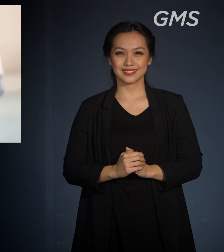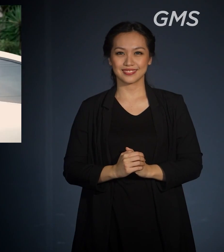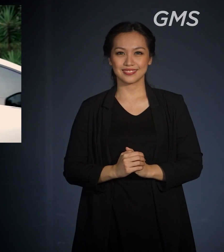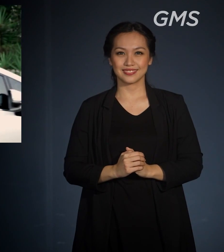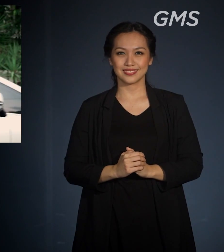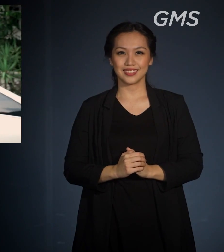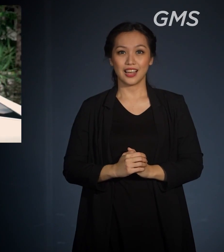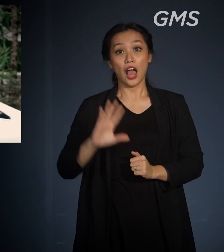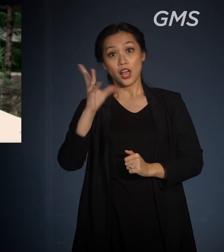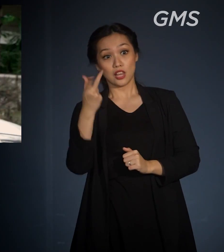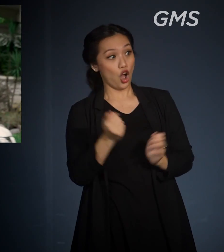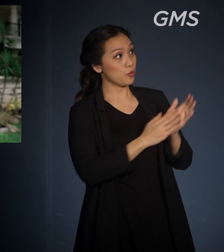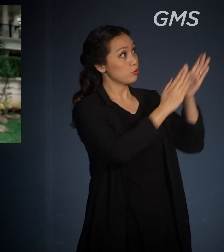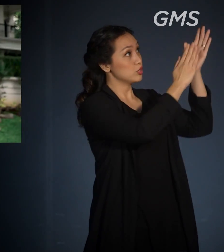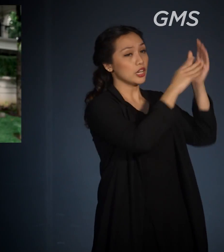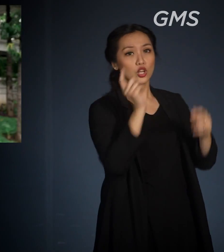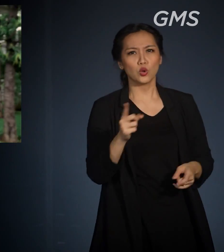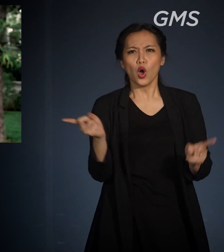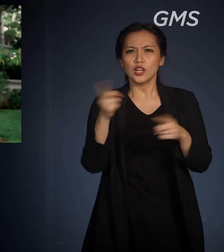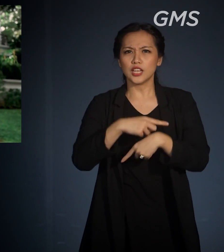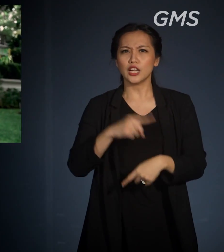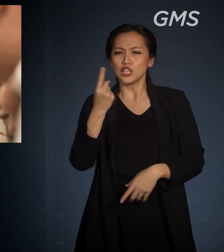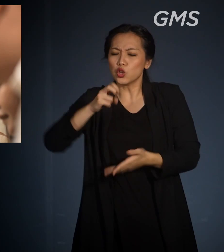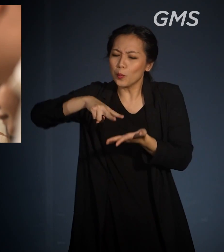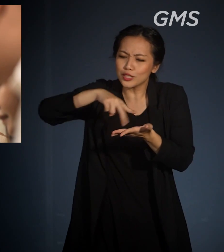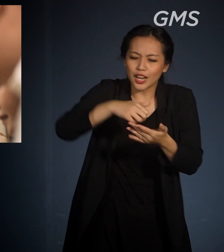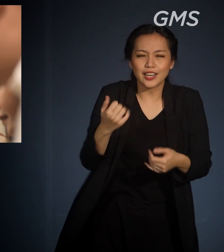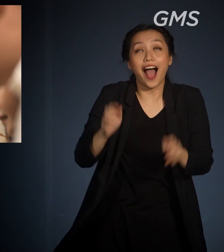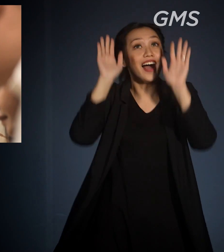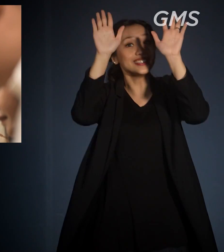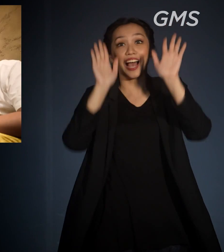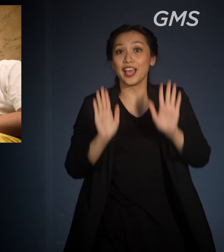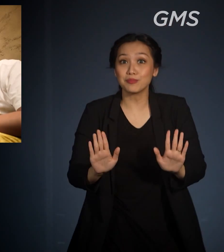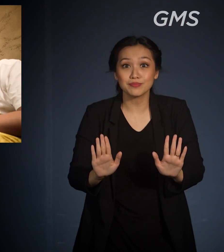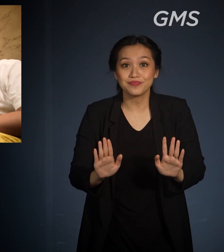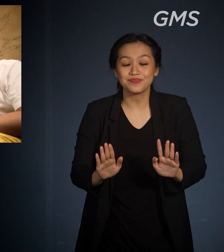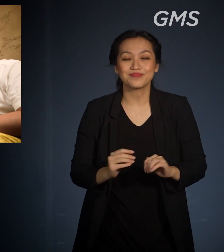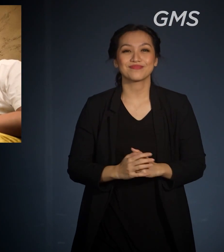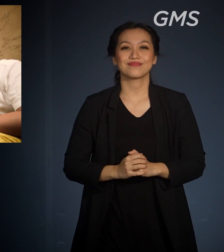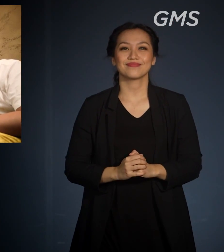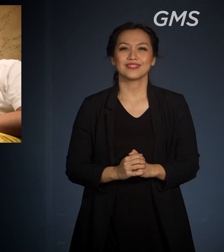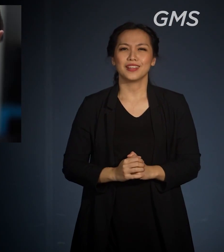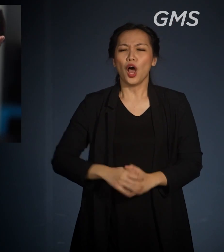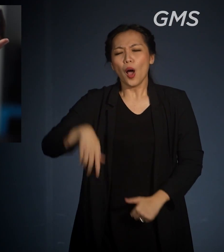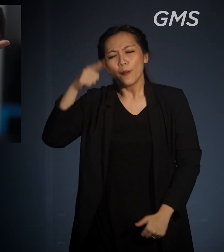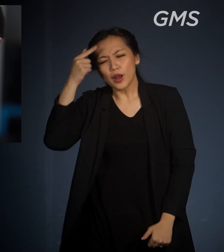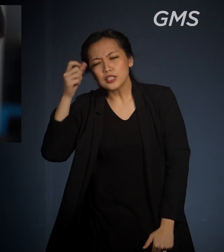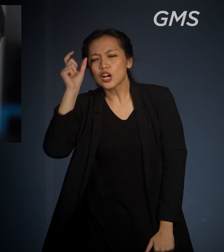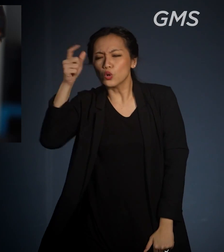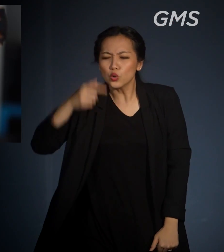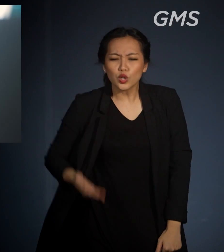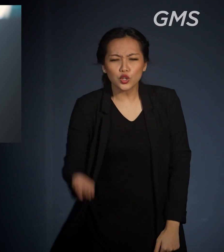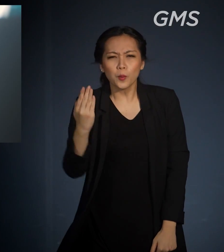The Year of Praise, tahun pujian menjadi sebuah petualangan yang tiada dua. Menjadi sebuah pelajaran hidup yang langsung